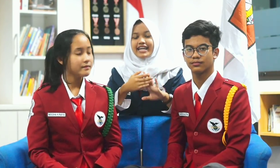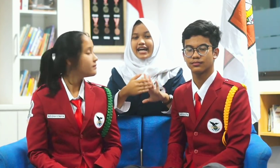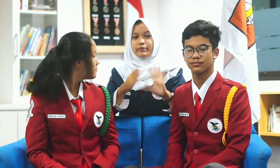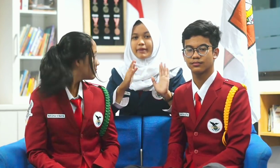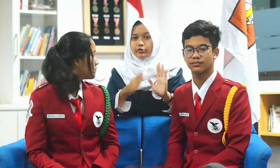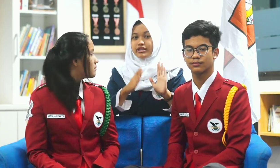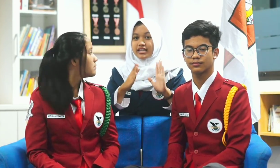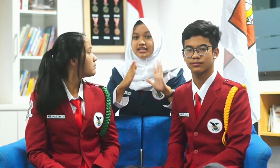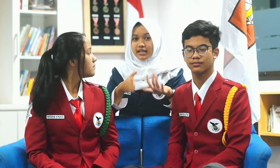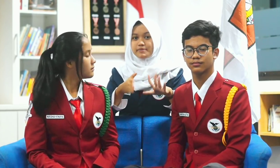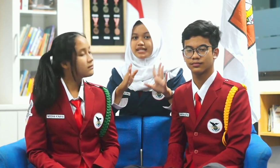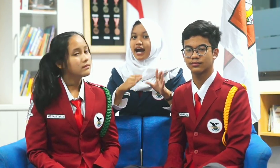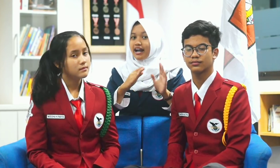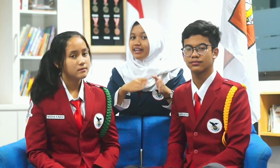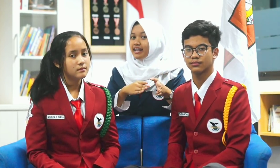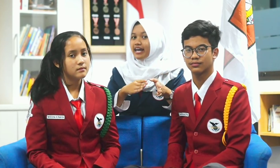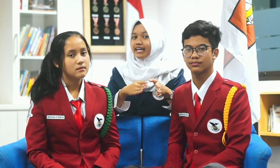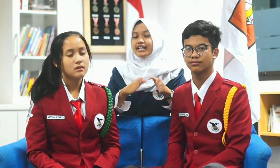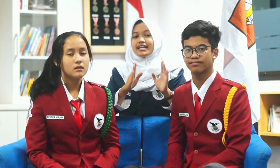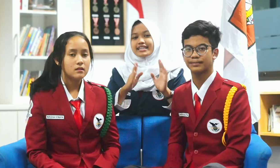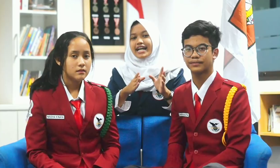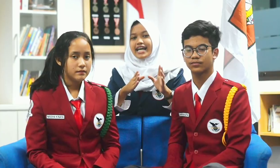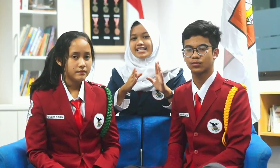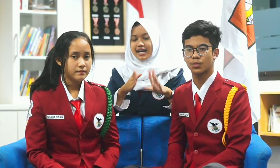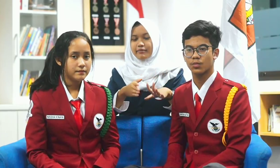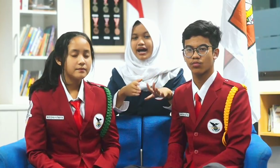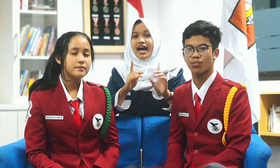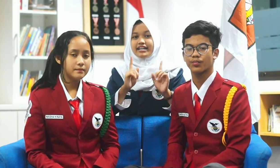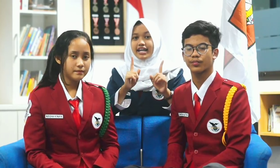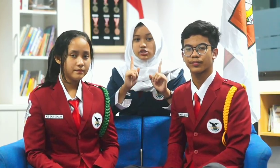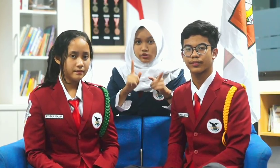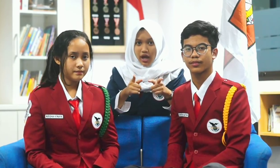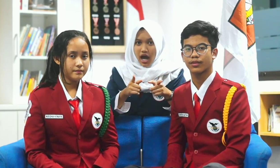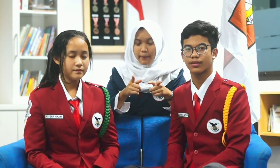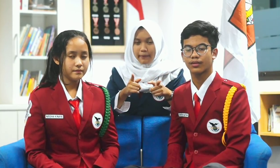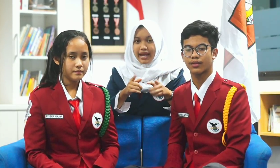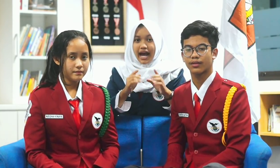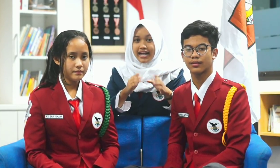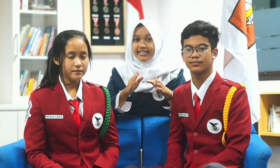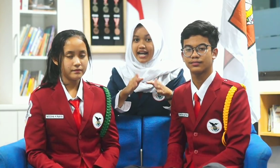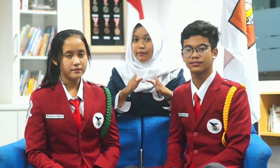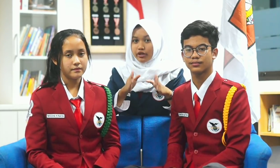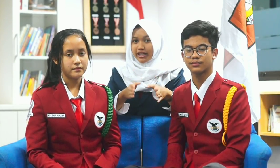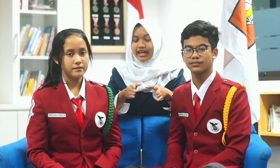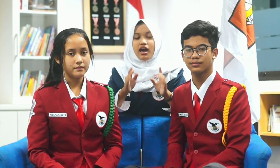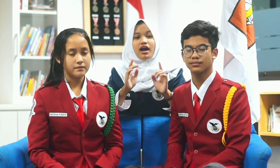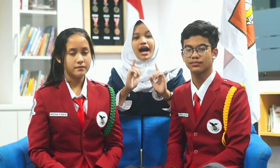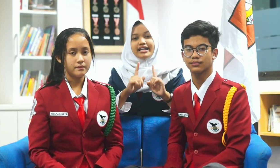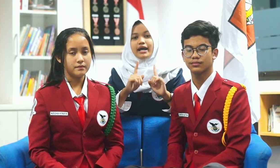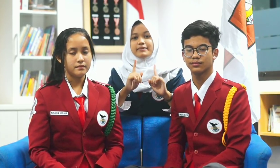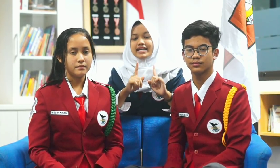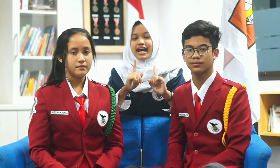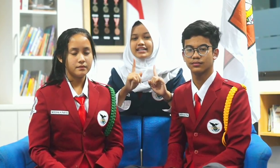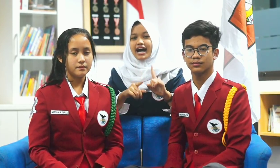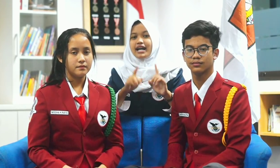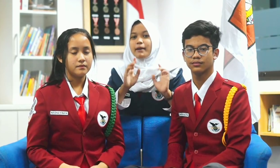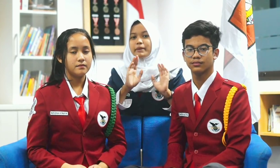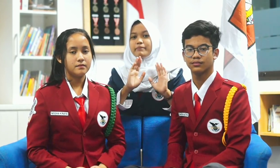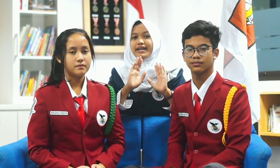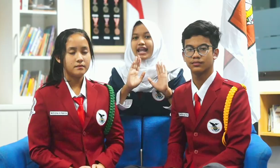ingin mematuhi tata tertib serta kalian tidak ingin tinggal di asrama dan juga apabila kalian tidak lapor diri, kalian bisa dikatakan